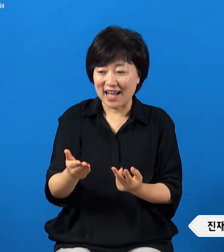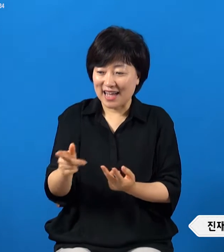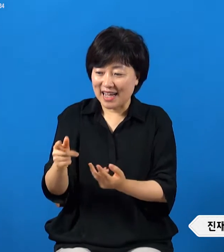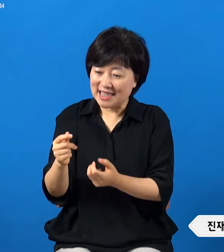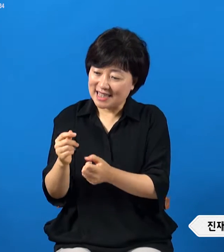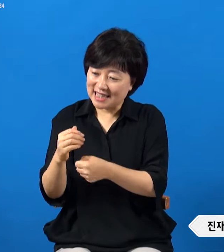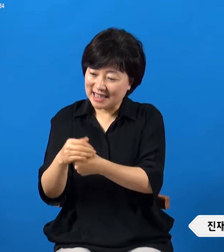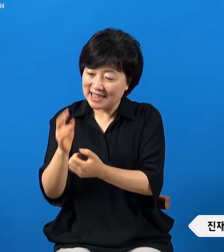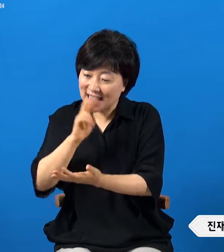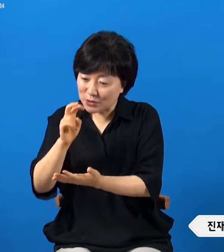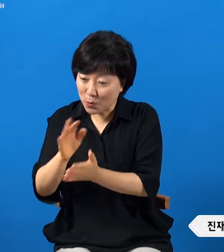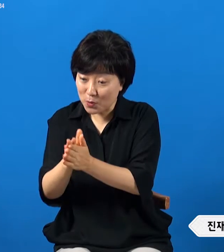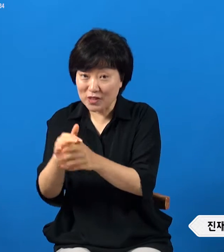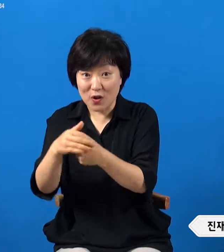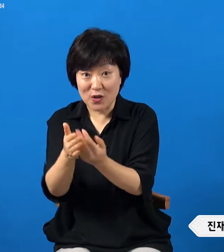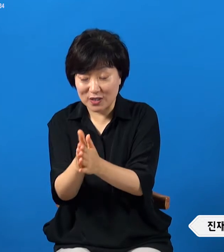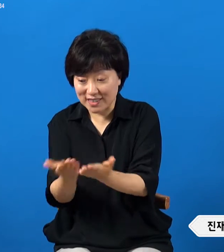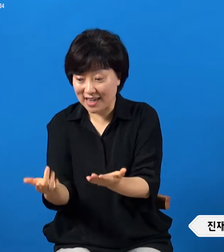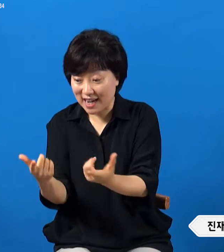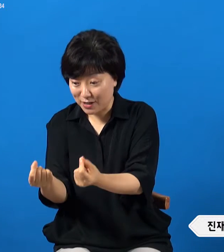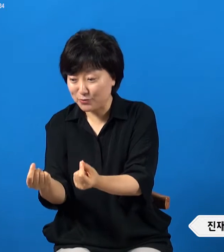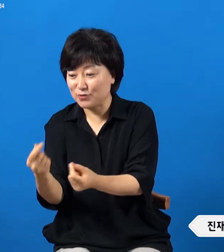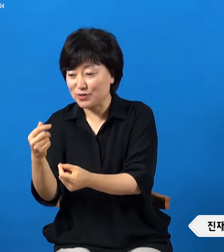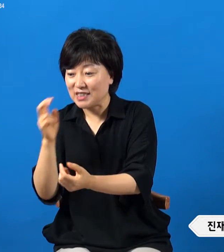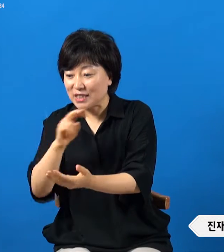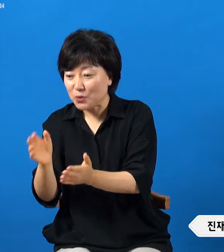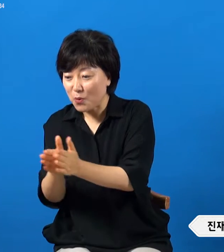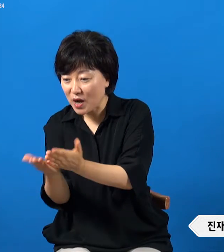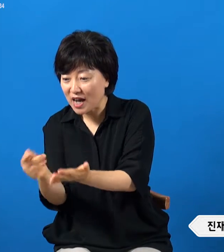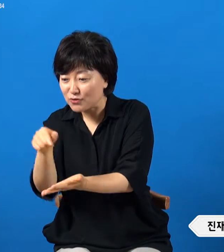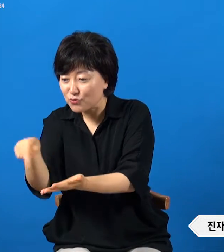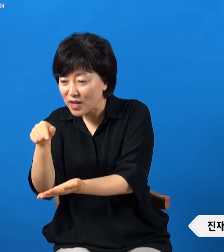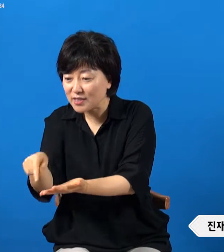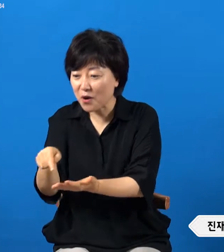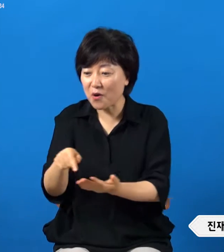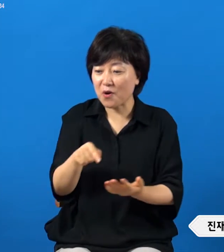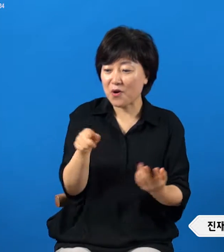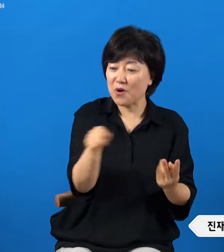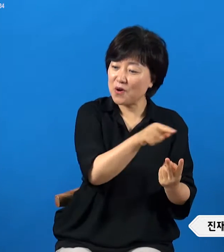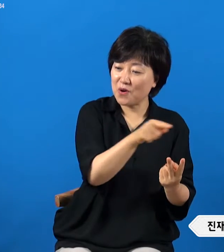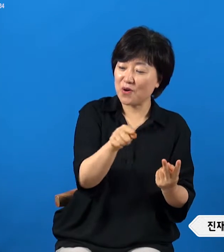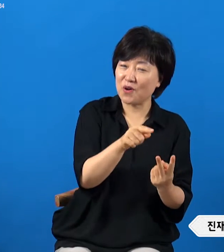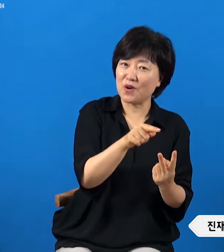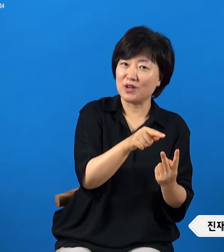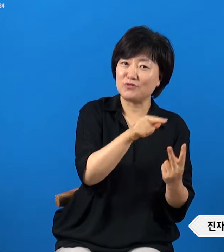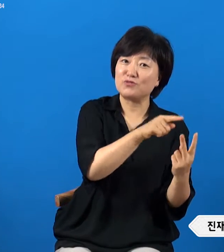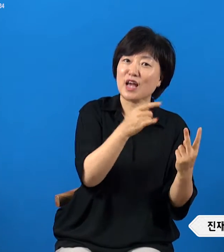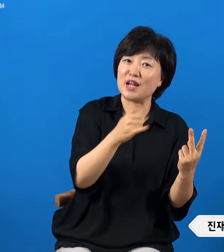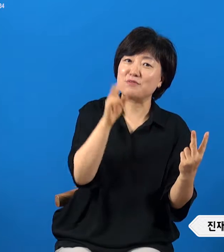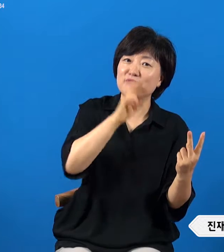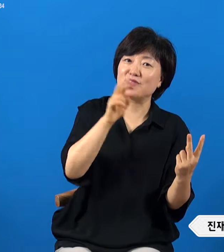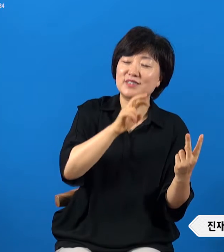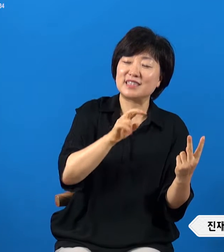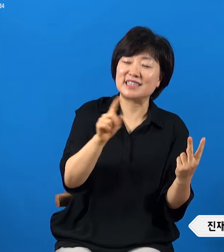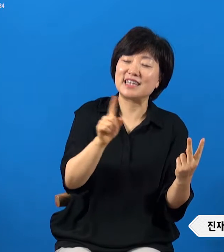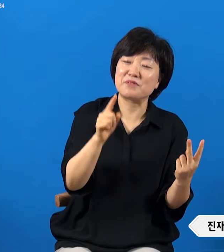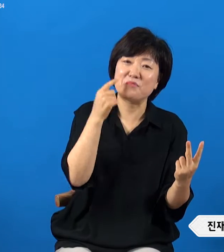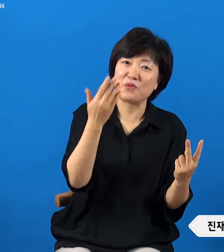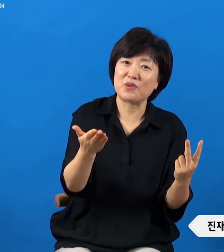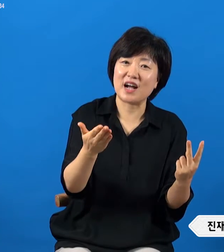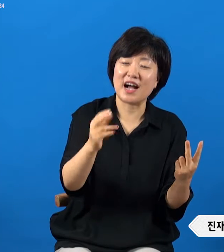몇 장을 과연 이 옥중에서 불렀을까라고 생각해 봅니다. 이런